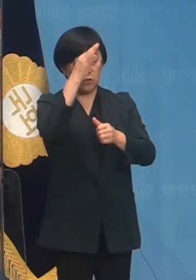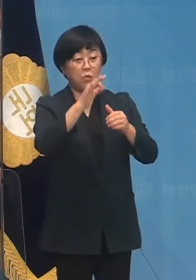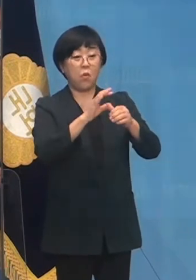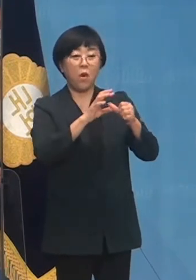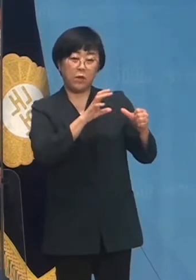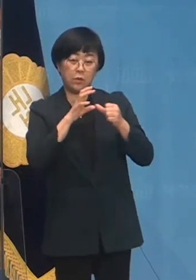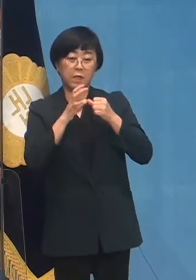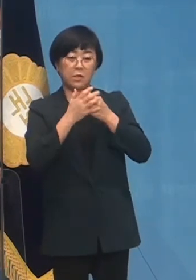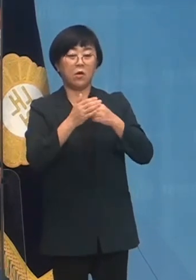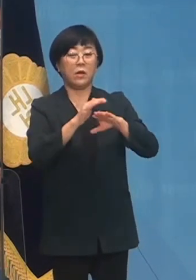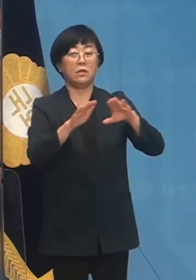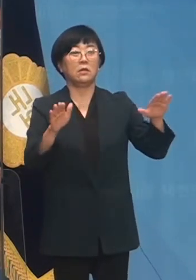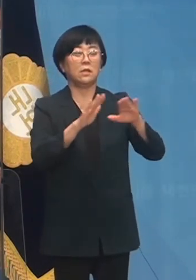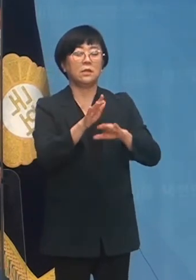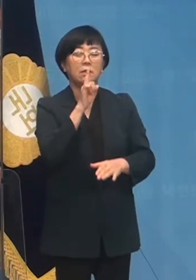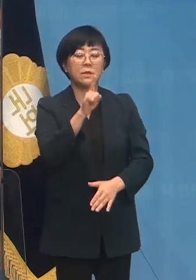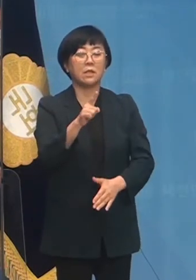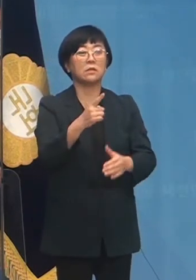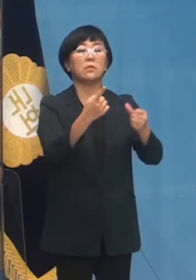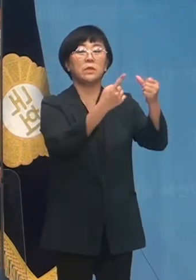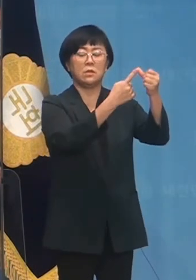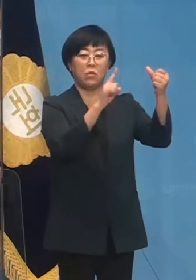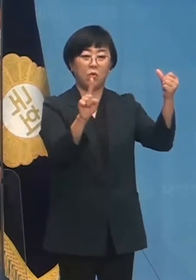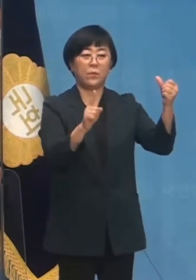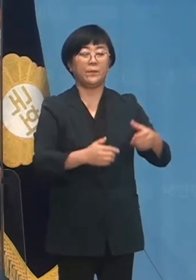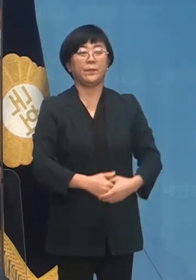대응해 나가자라는 것입니다. 첫째는